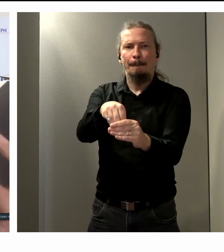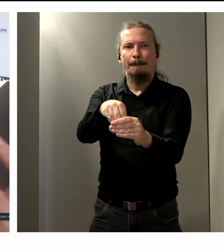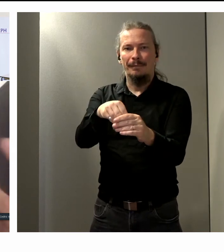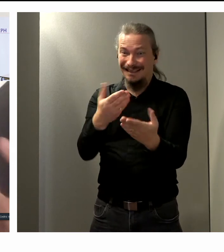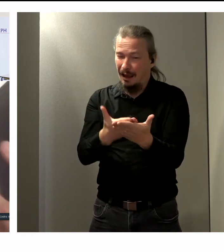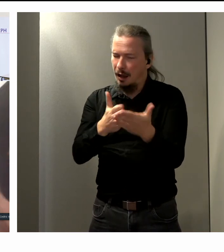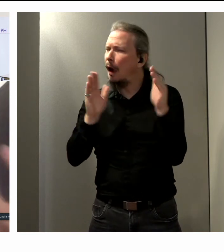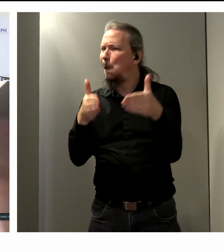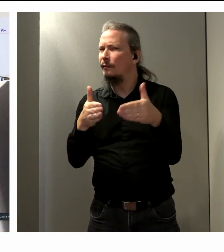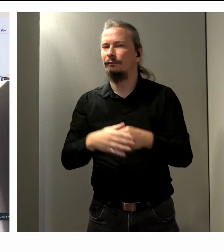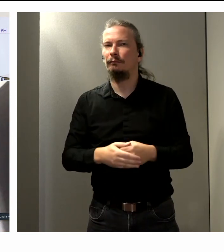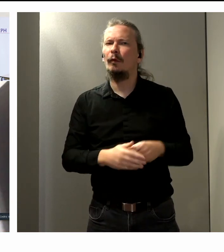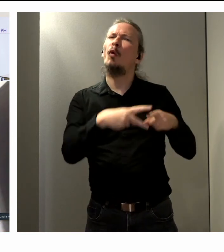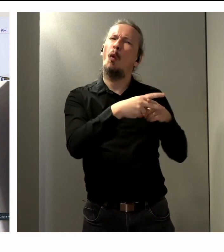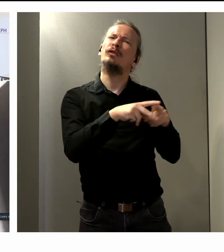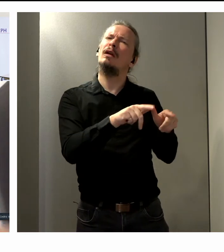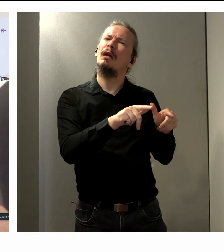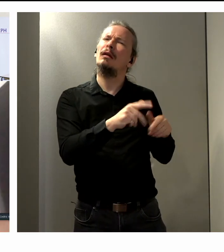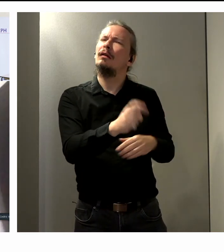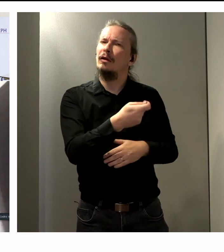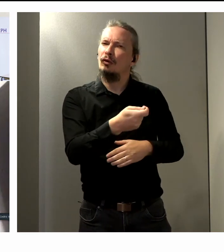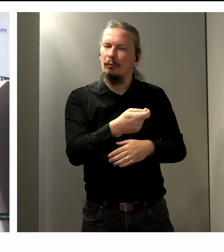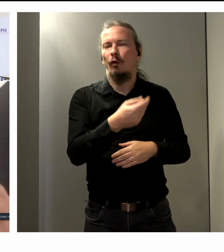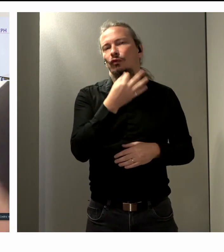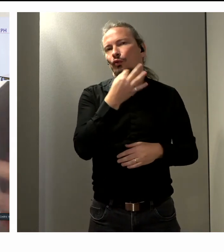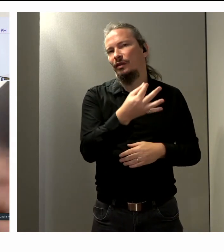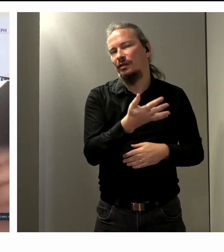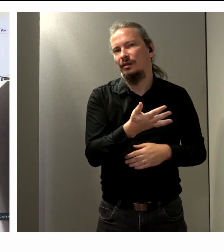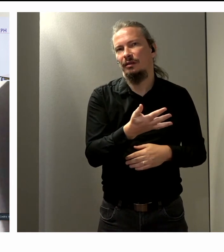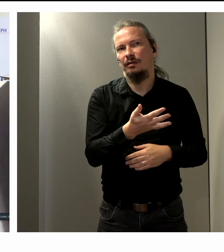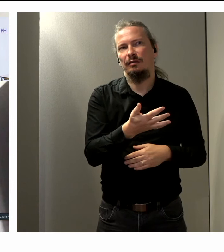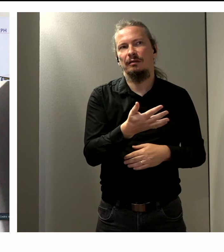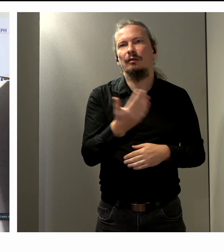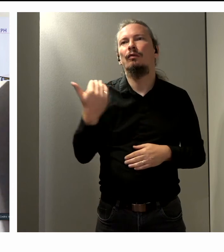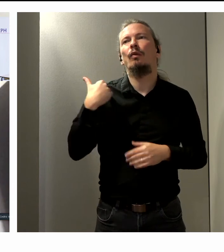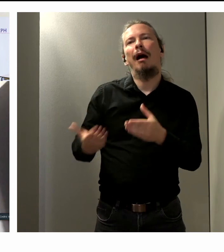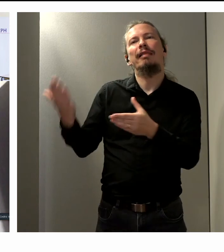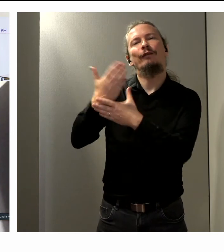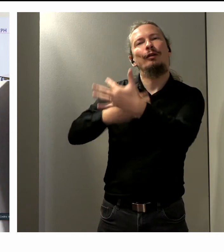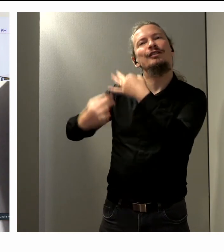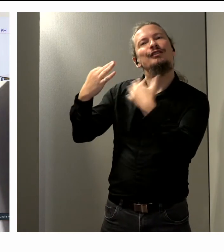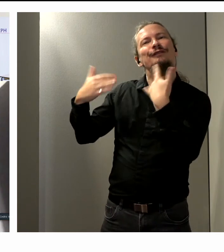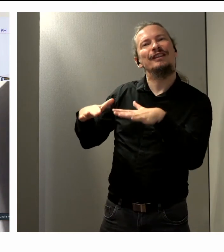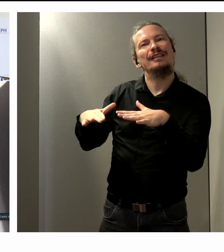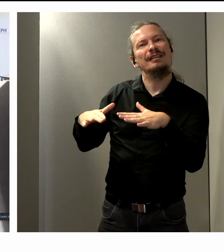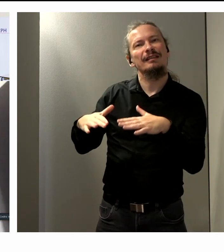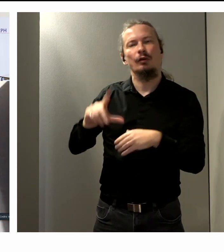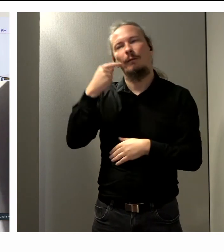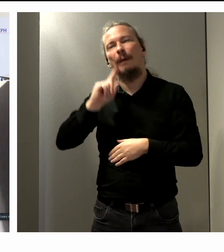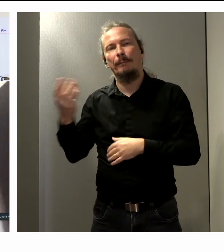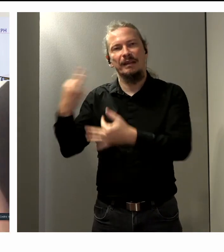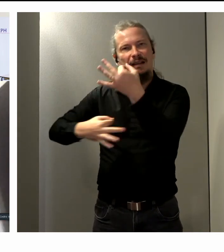Sur cette question des outils, je voudrais revenir et insister encore plus par rapport à ce qu'ont dit les intervenantes précédentes,